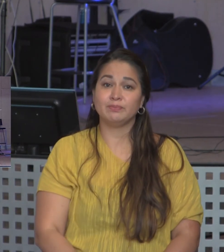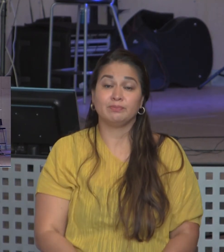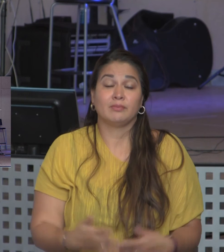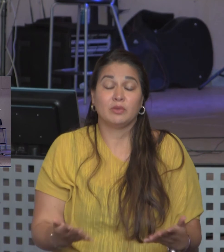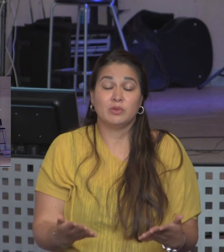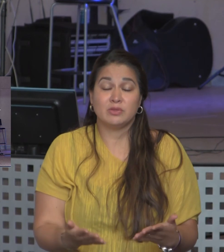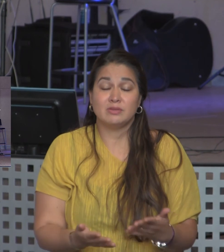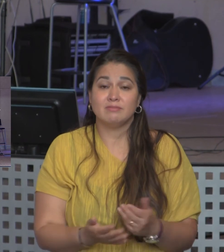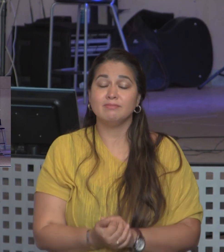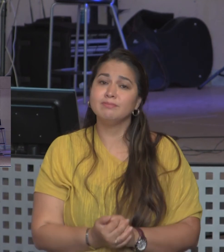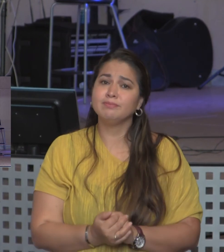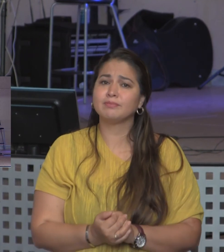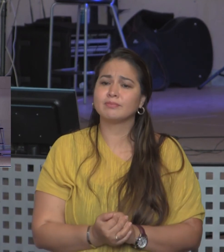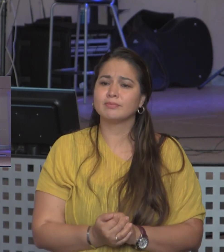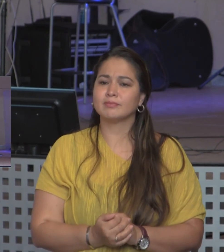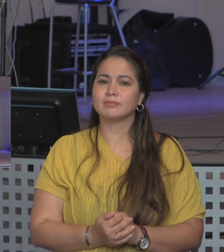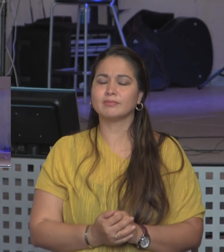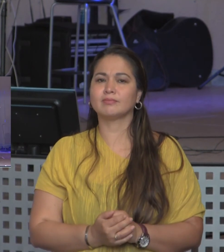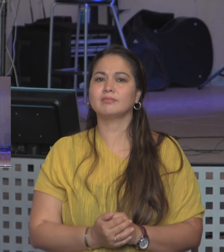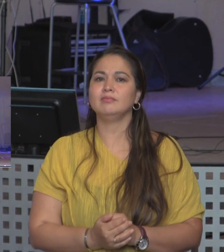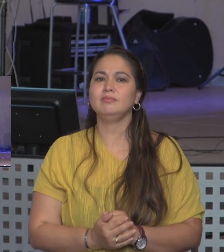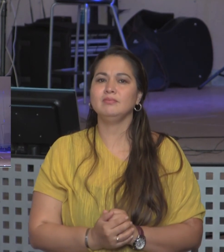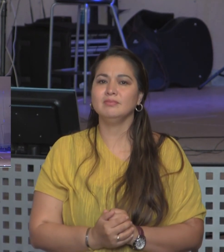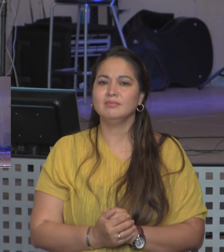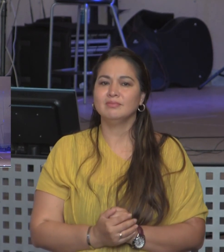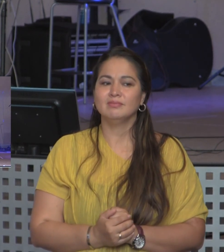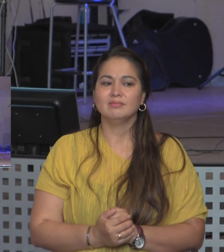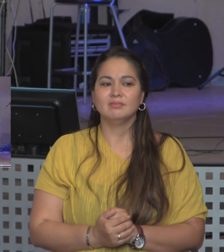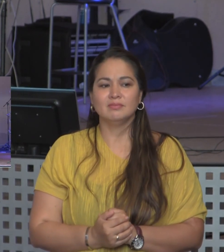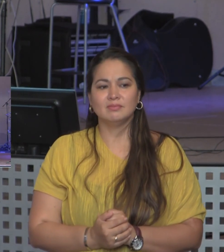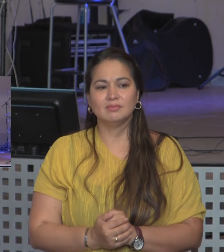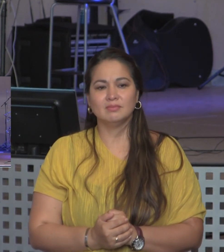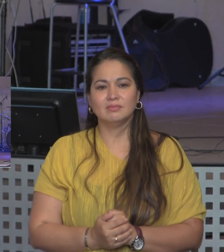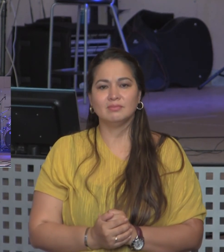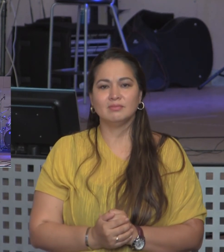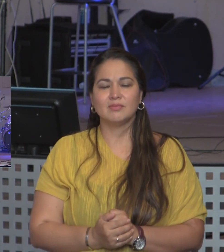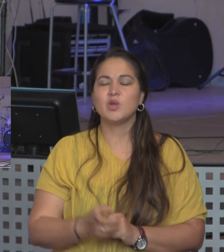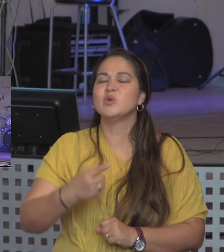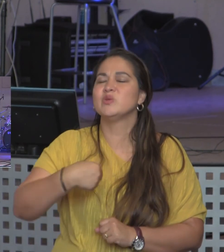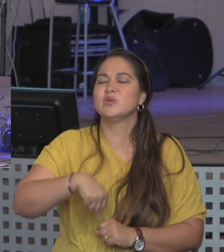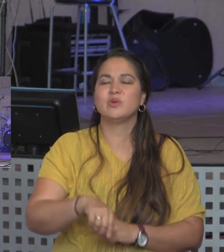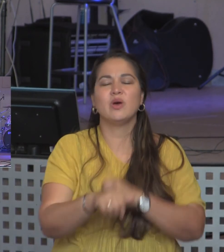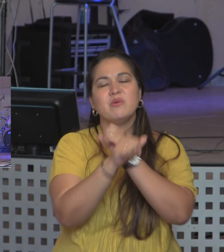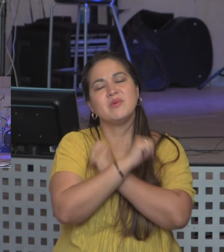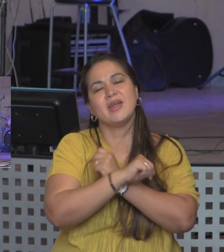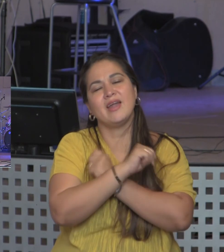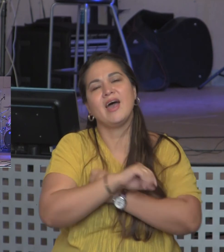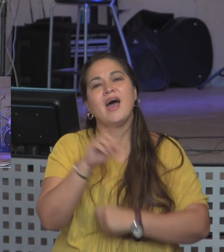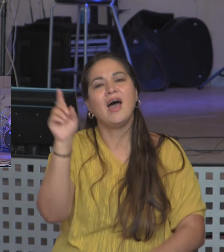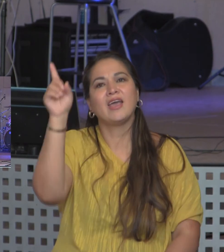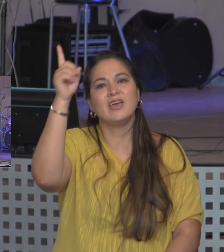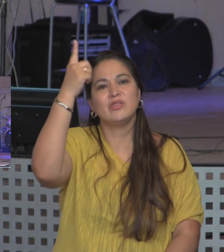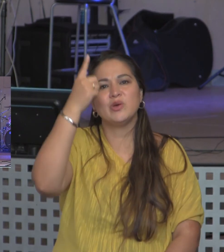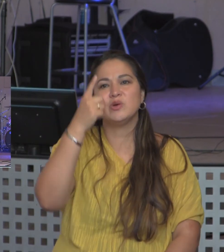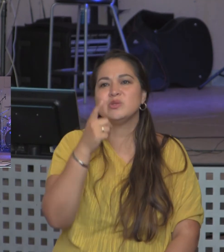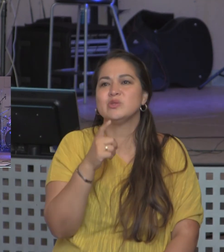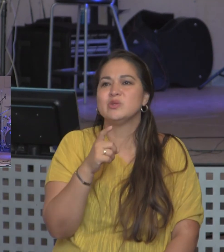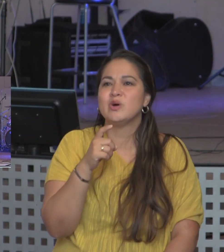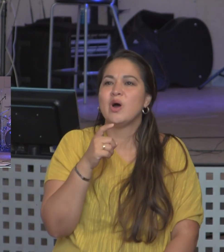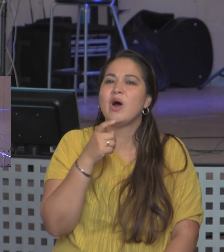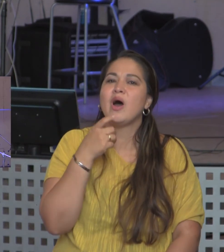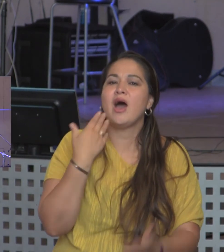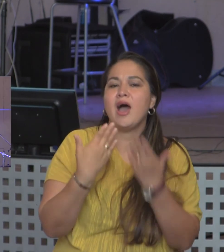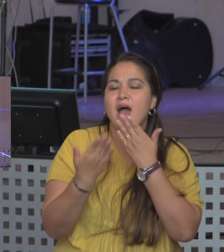Esperar con expectativa a que Él nos siga hablando. No esperar con